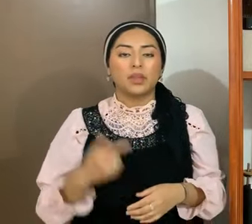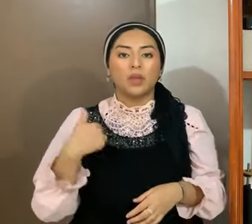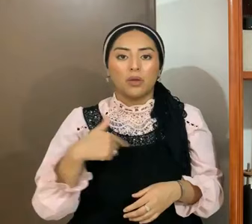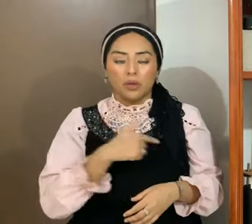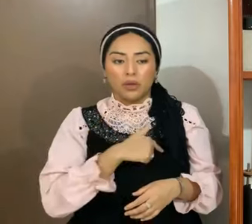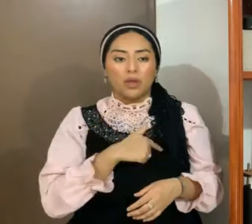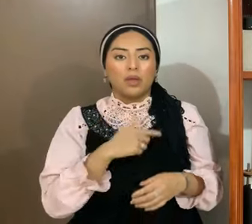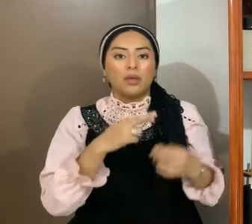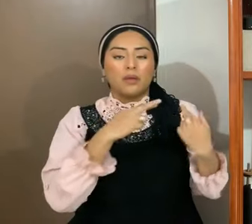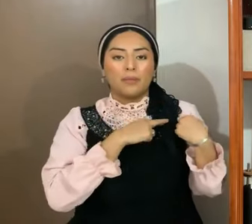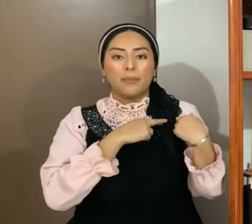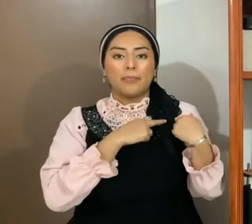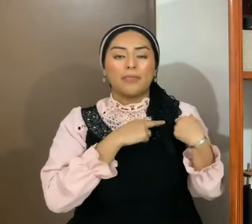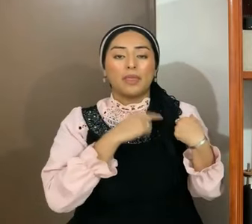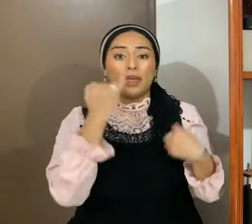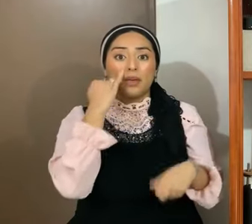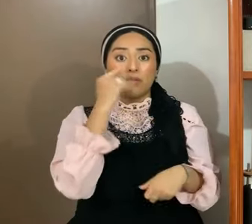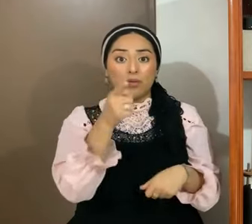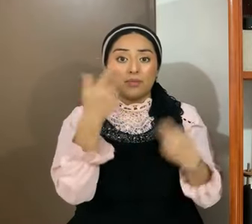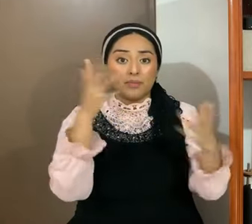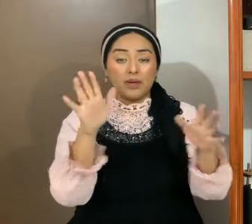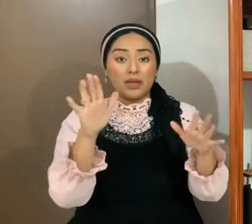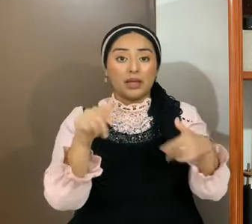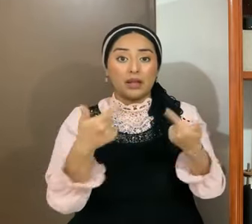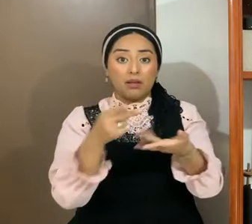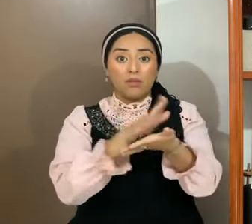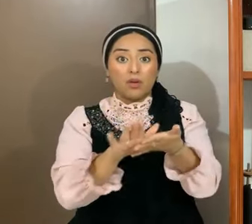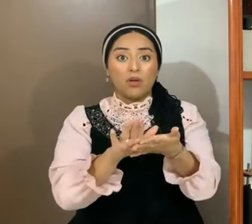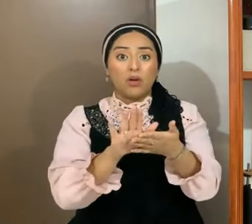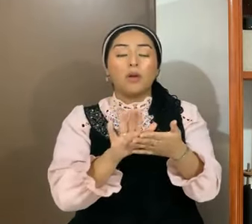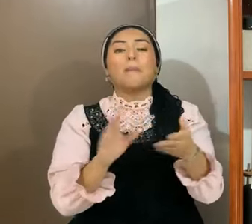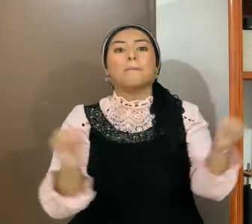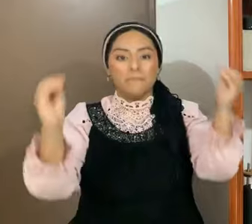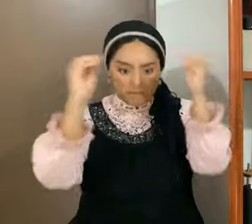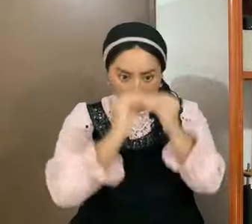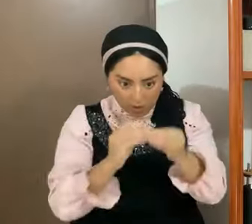más santos. Los que son santos, santifiquémonos más.